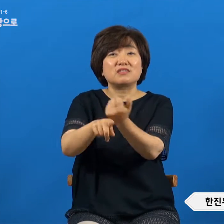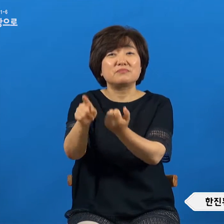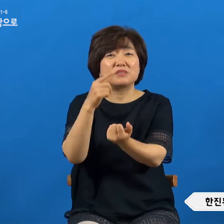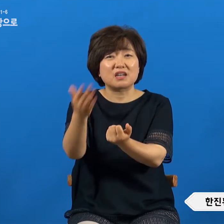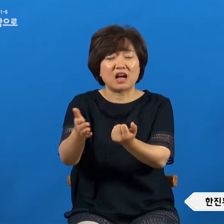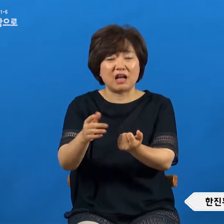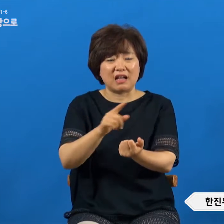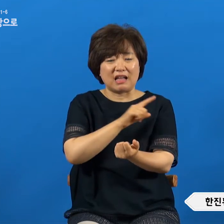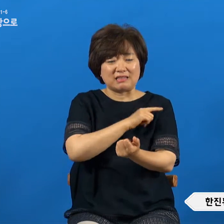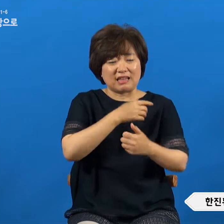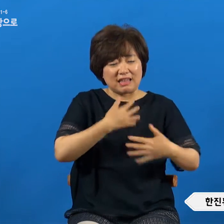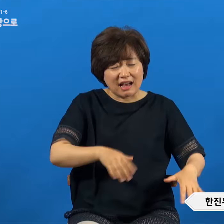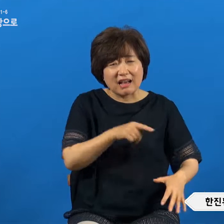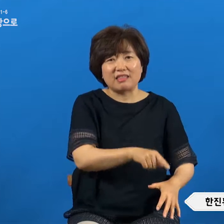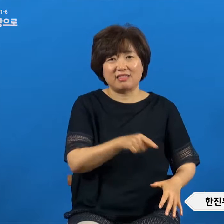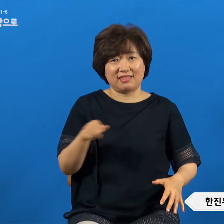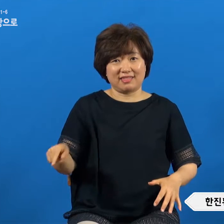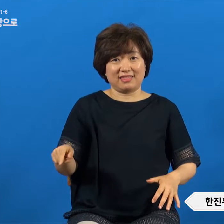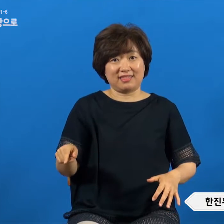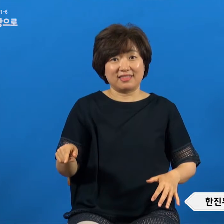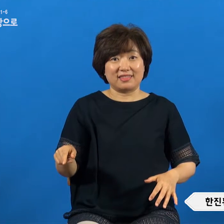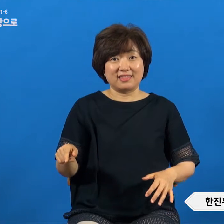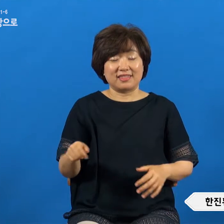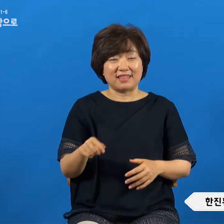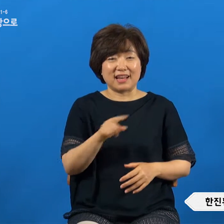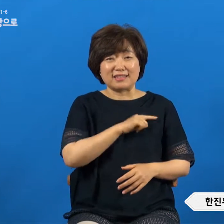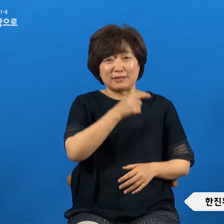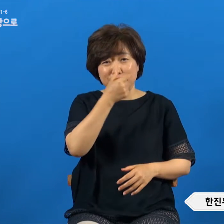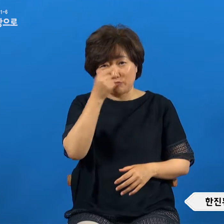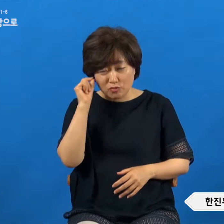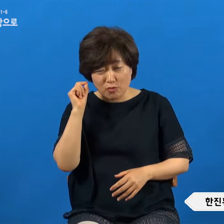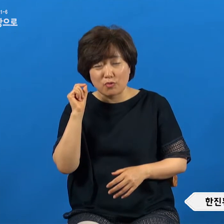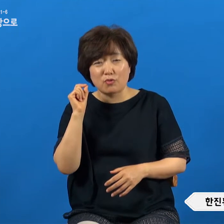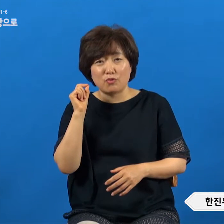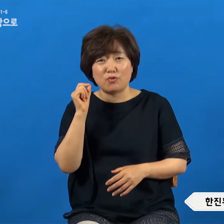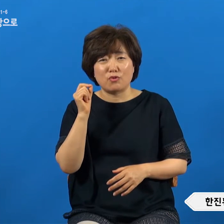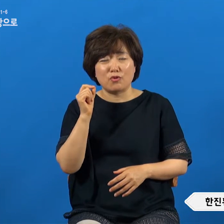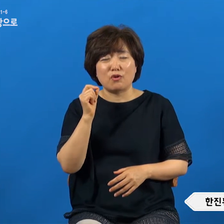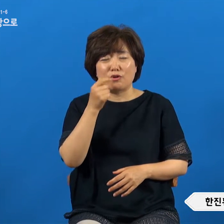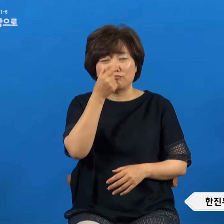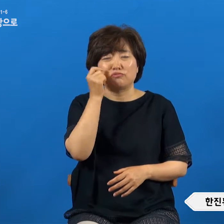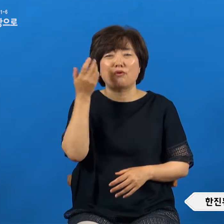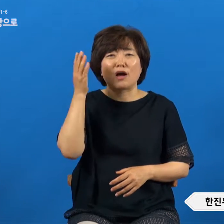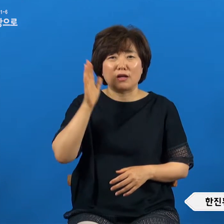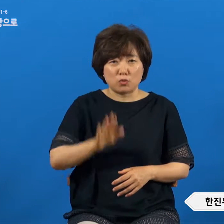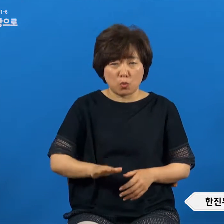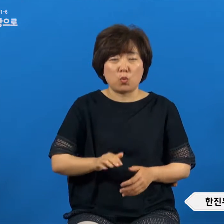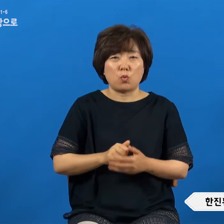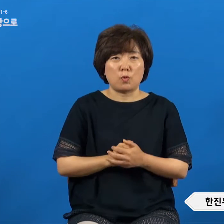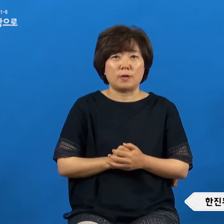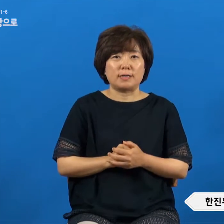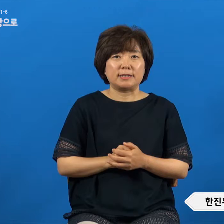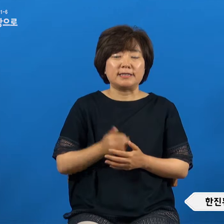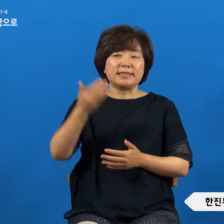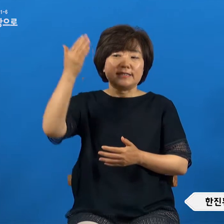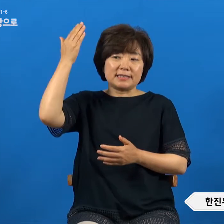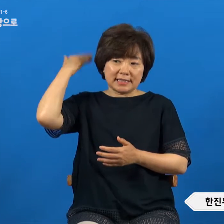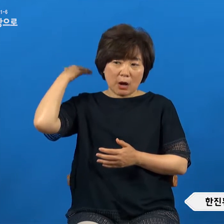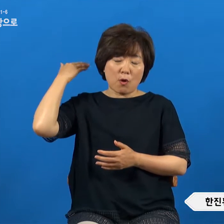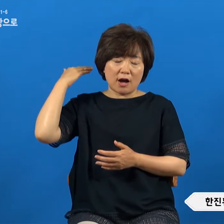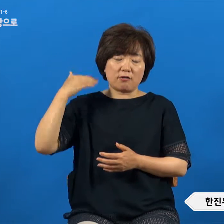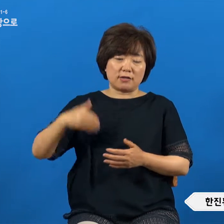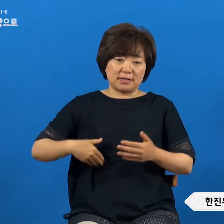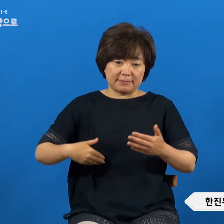아무리 약점이 많아도, 아무리 부족해도, 보잘것없어도 지난 과거를